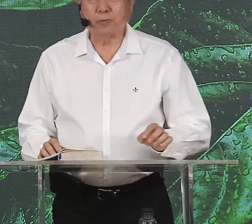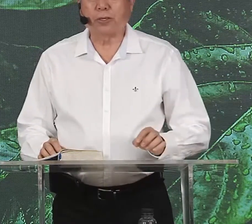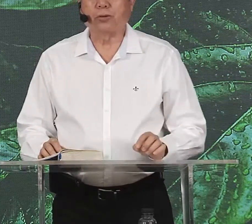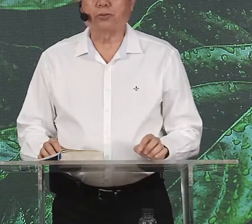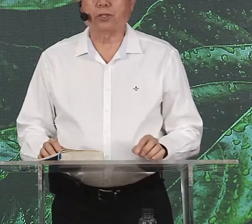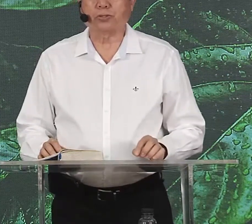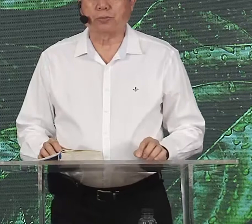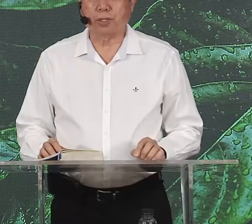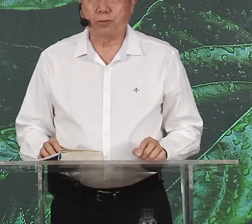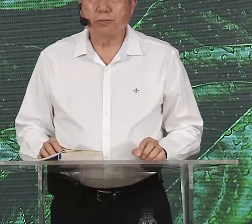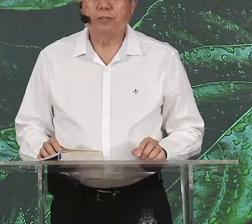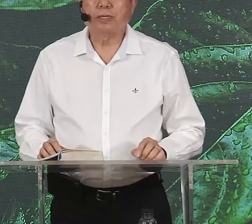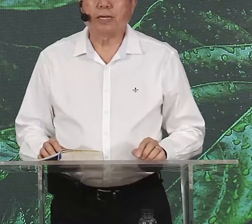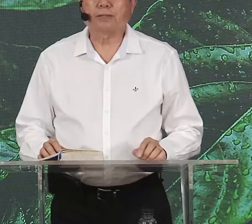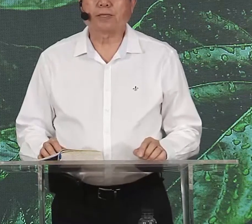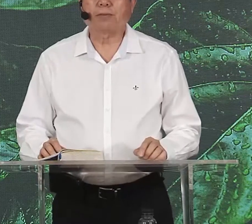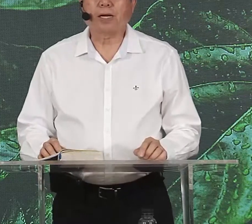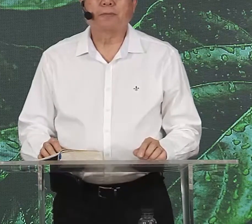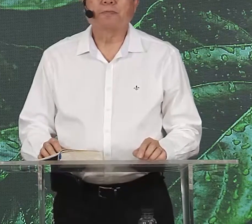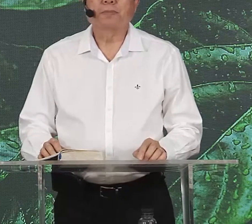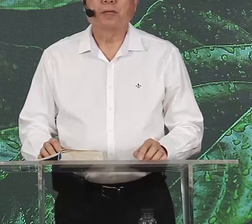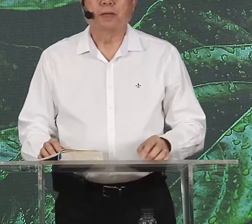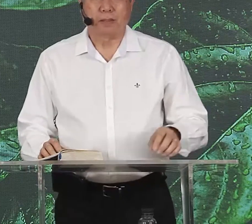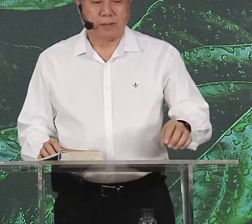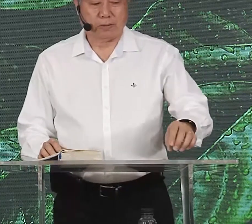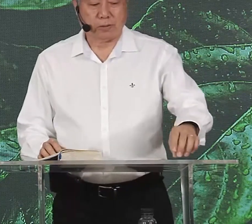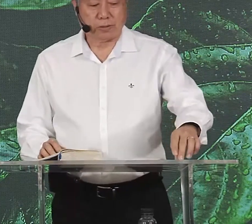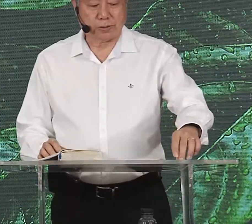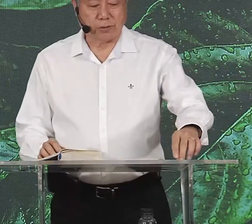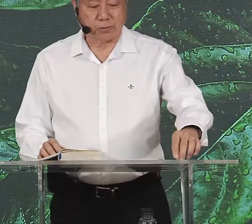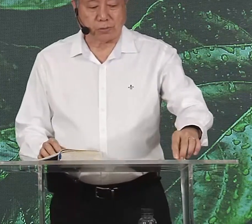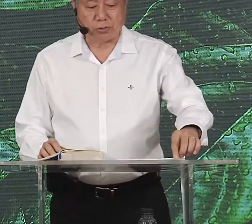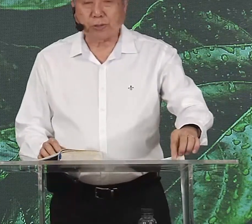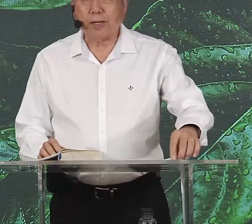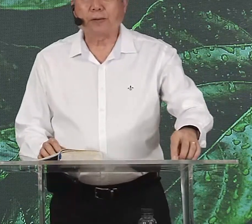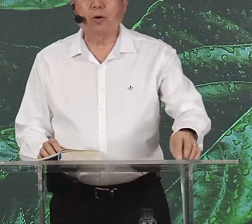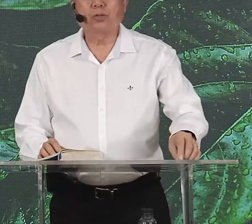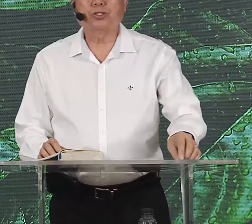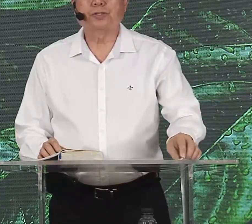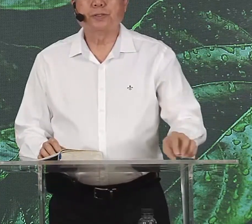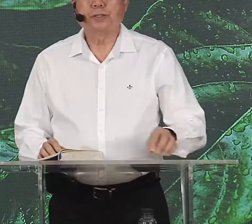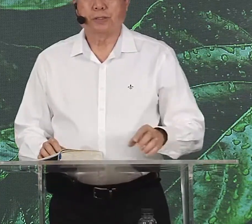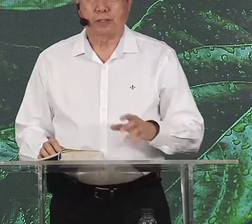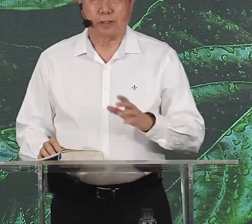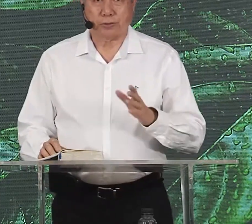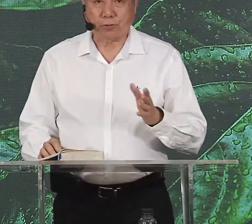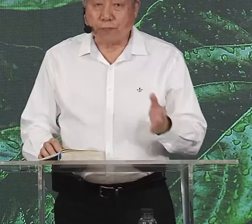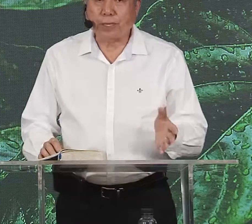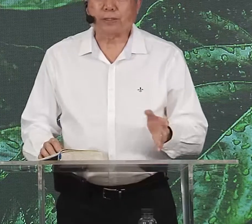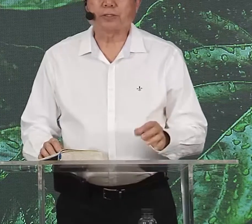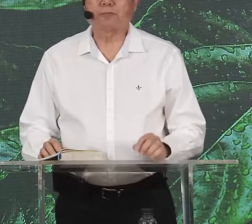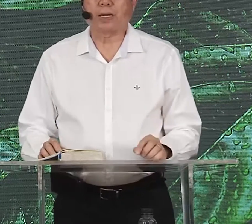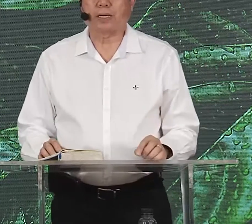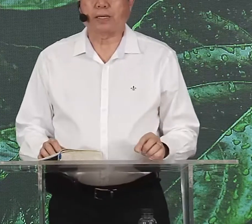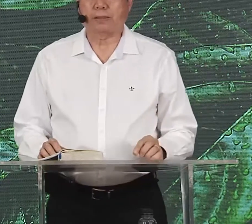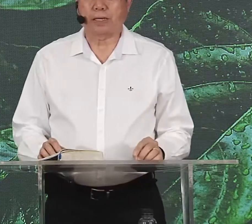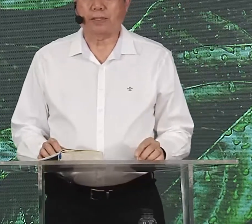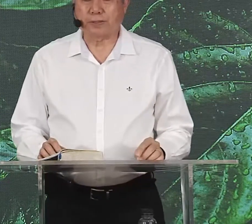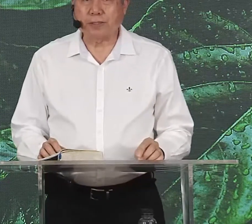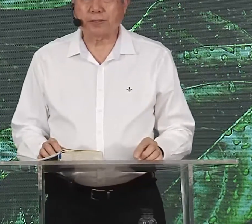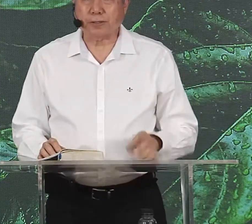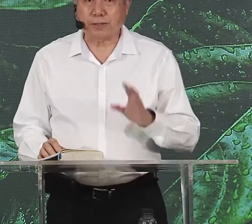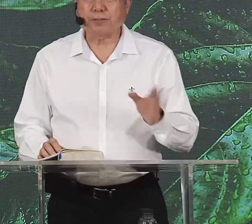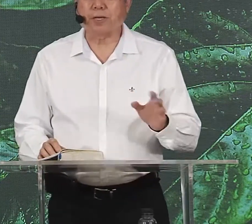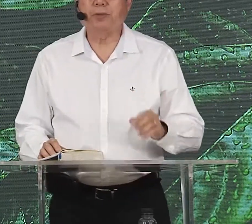ontem explicou o nosso irmão Esdra Má, nós temos nosso QR Code, as ofertas para